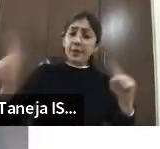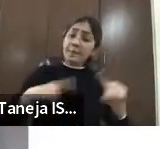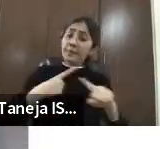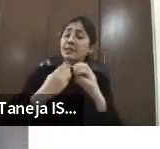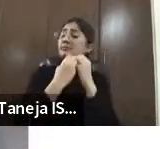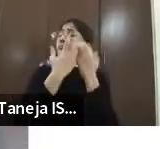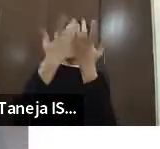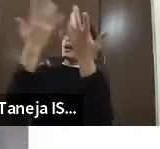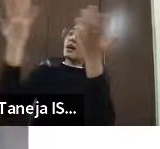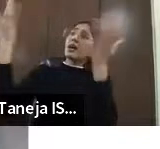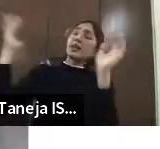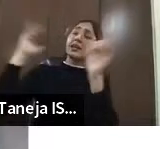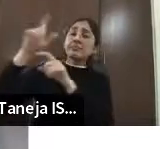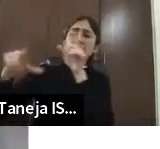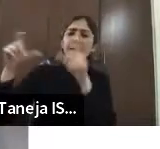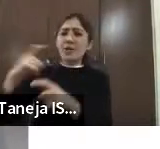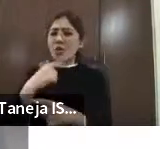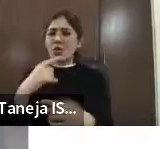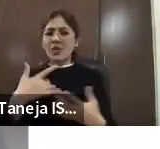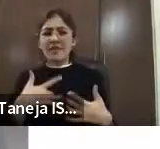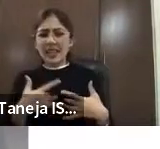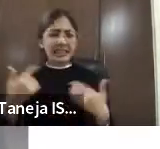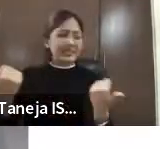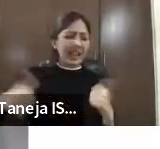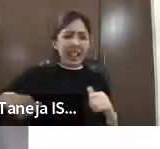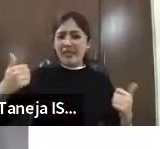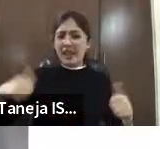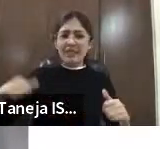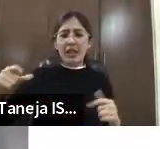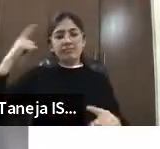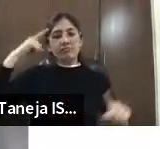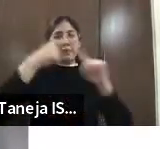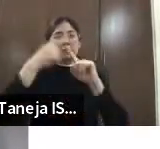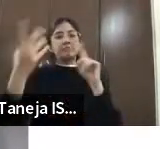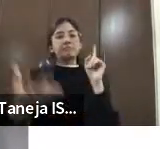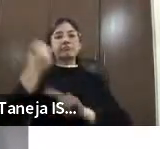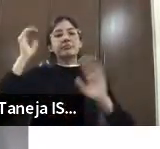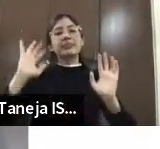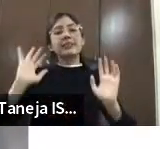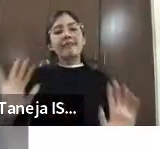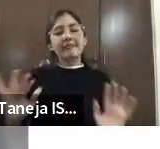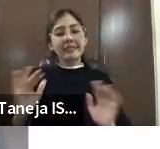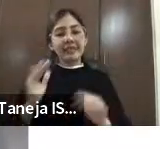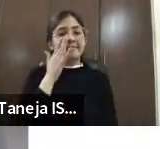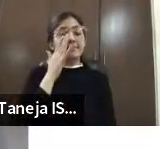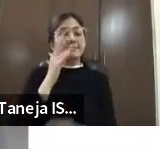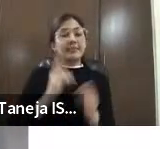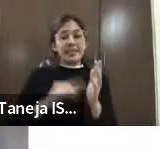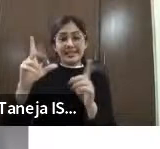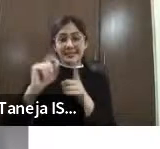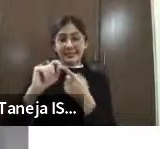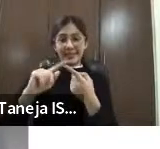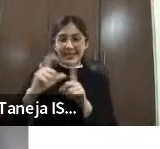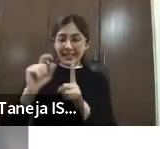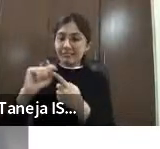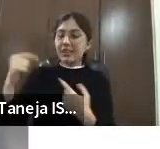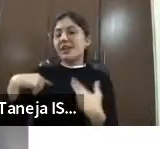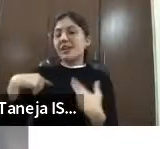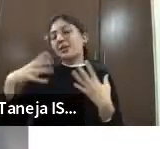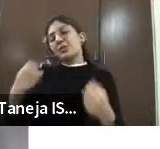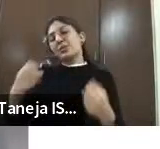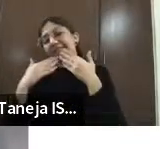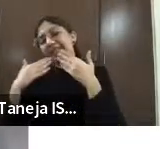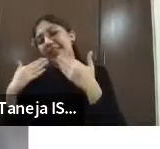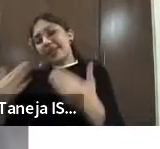जो कुछ नहीं कर पाते हैं वो भी इससे इंस्पायर हो जाएंगे। मैं NCPEDP का शुक्रिया अदा करना चाहूँगा